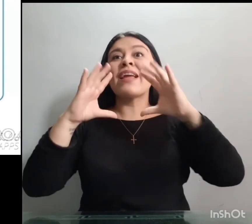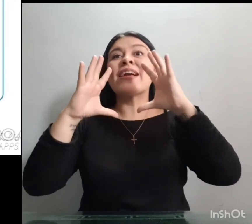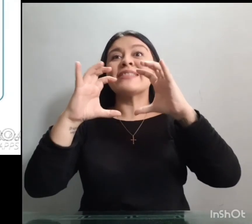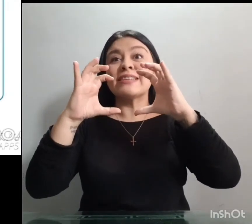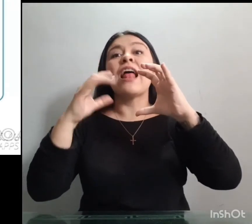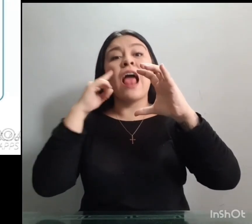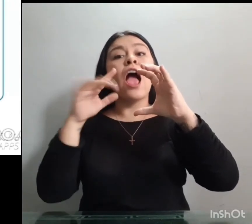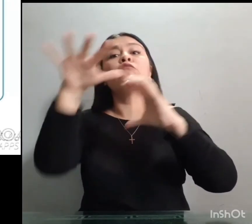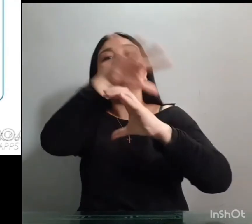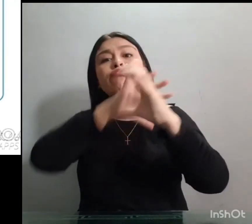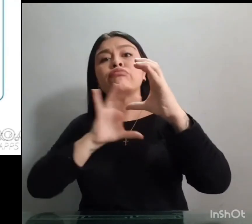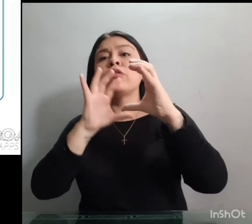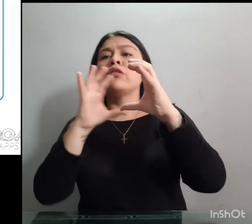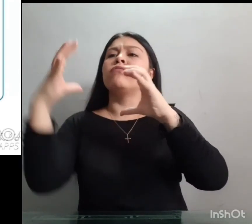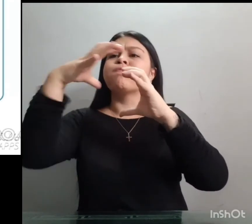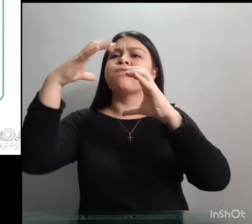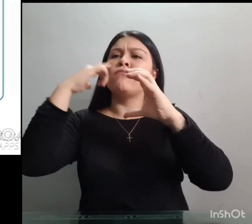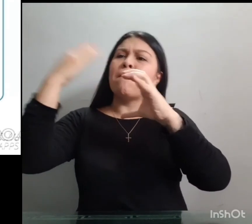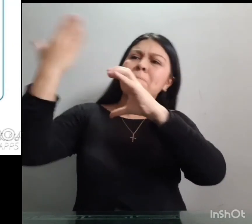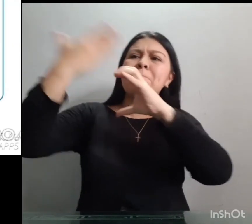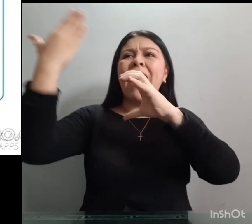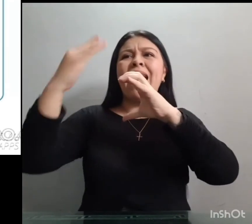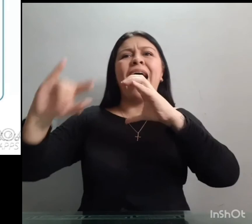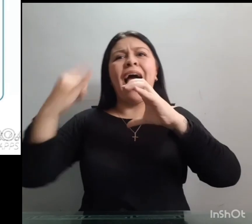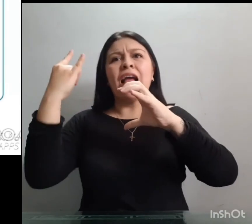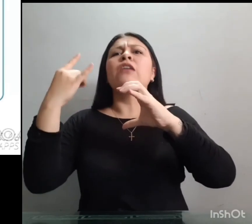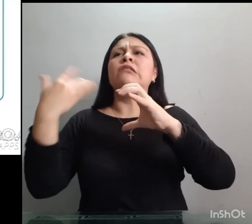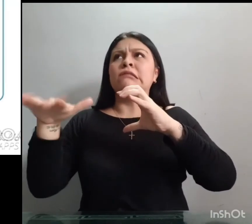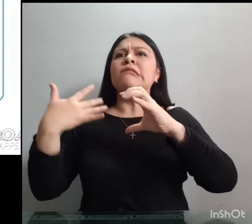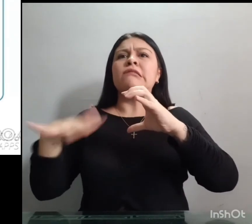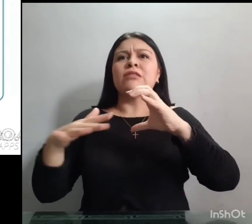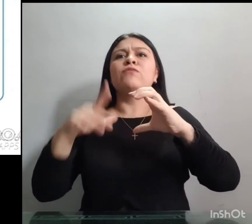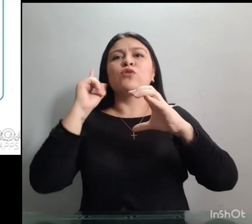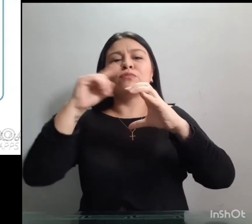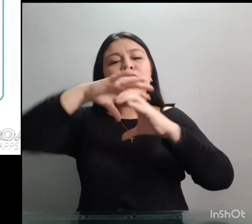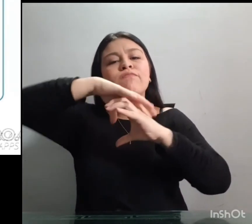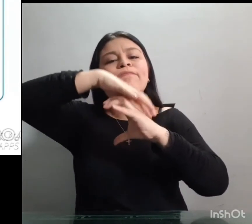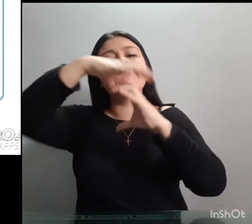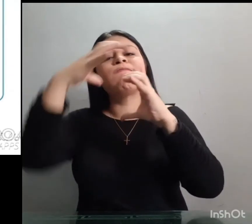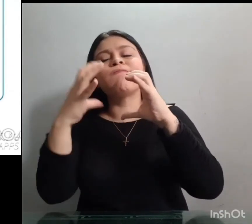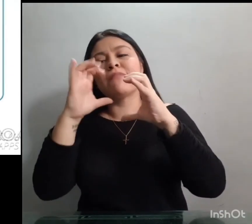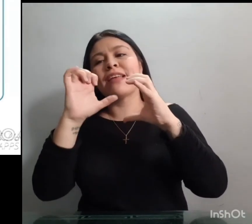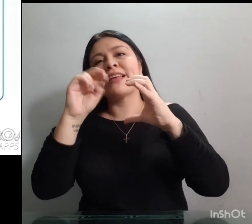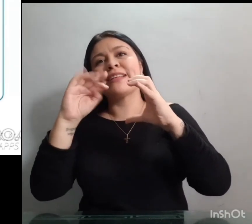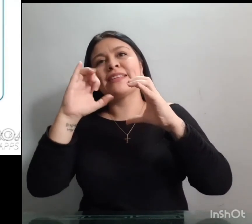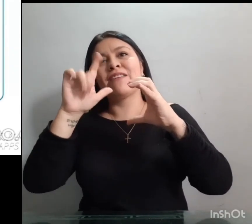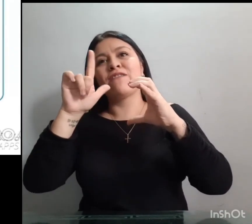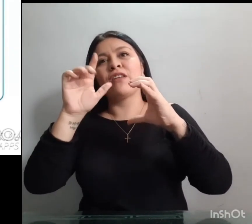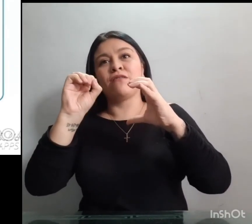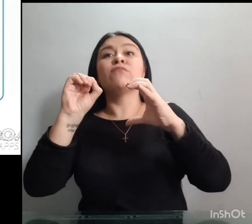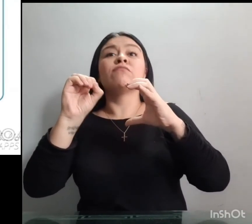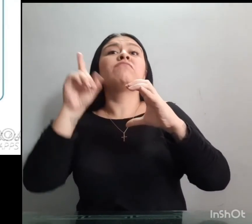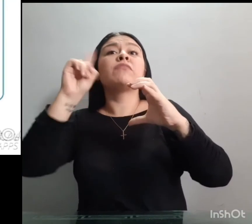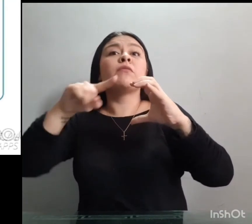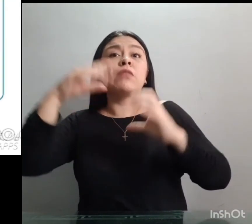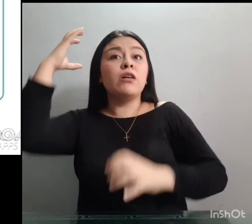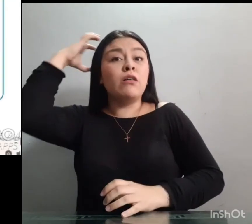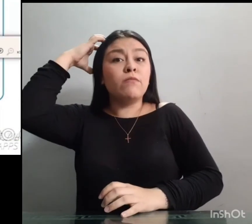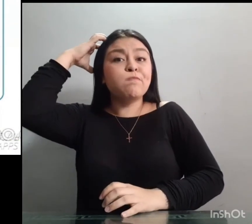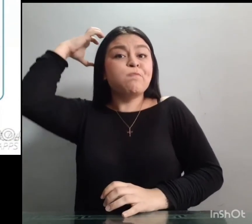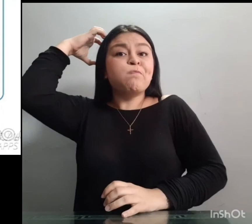encefálicos, digamos traumatismos del cerebro, es decir, del encéfalo, los tumores,